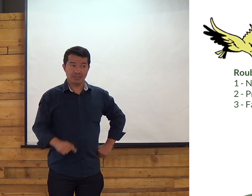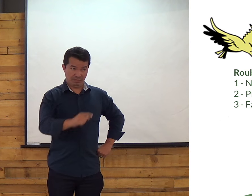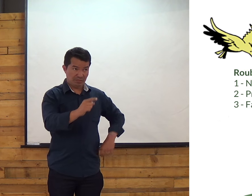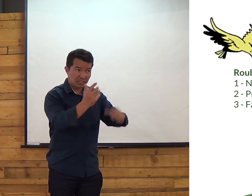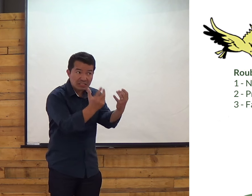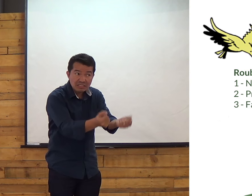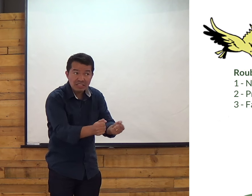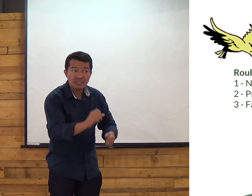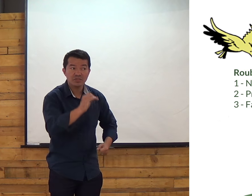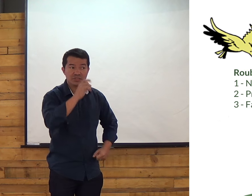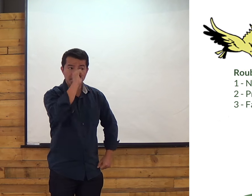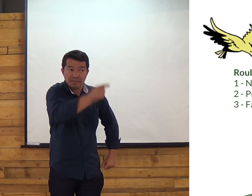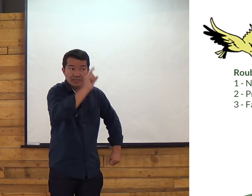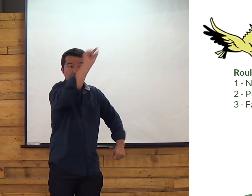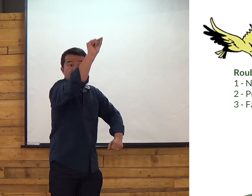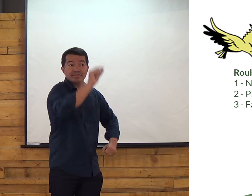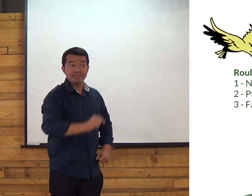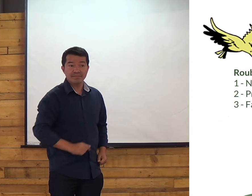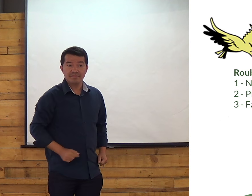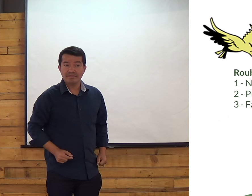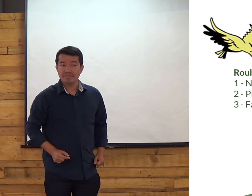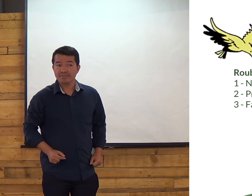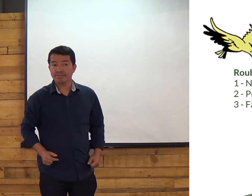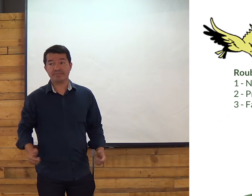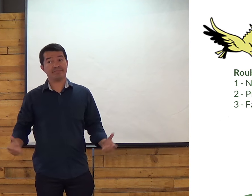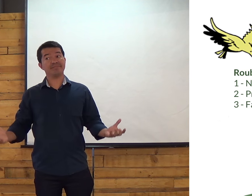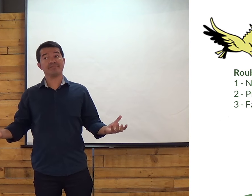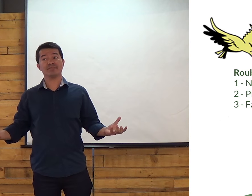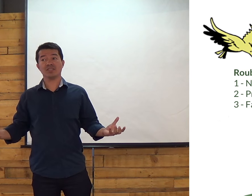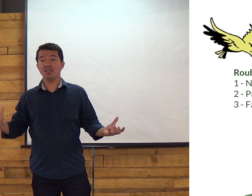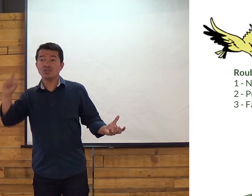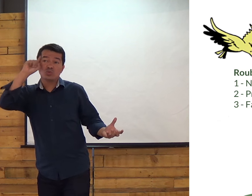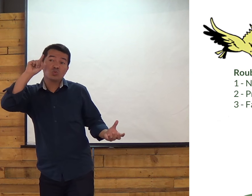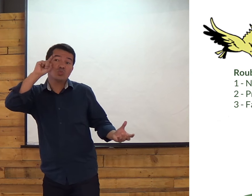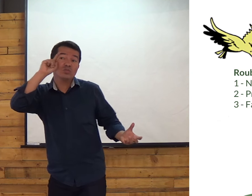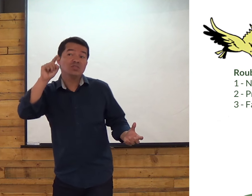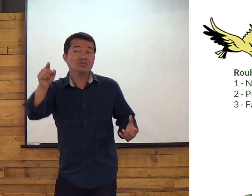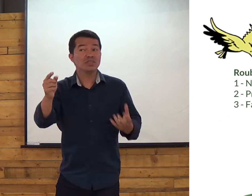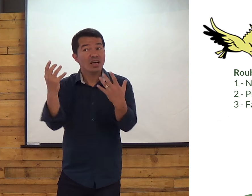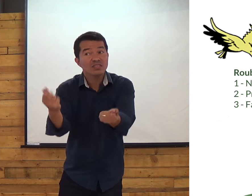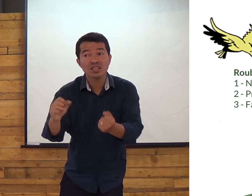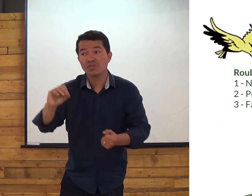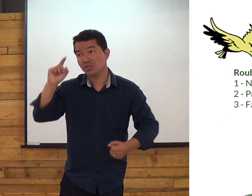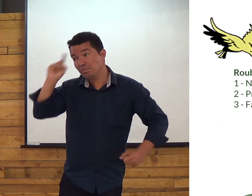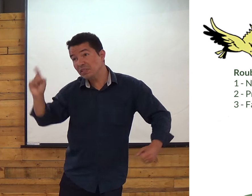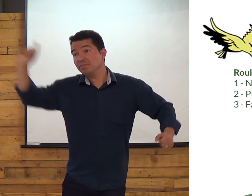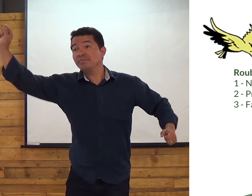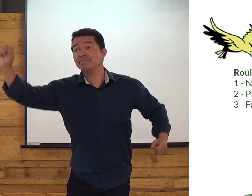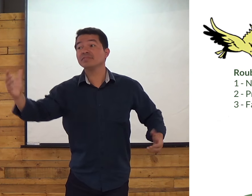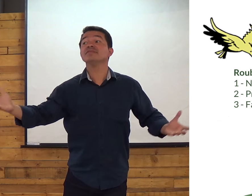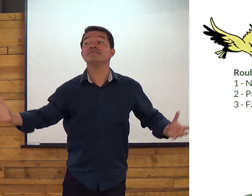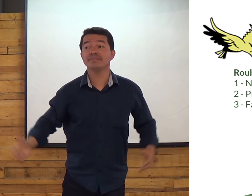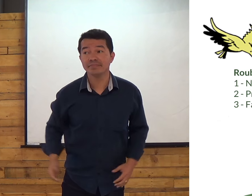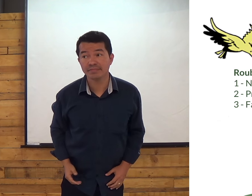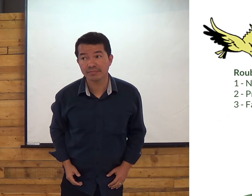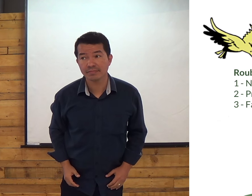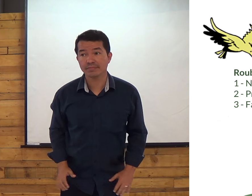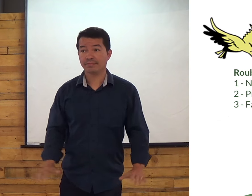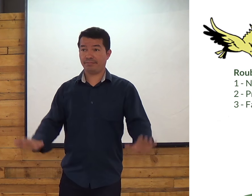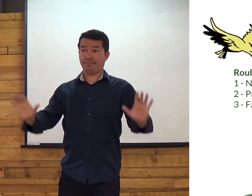Você deseja isso? Mandar esse pássaro embora? Todos os dias, o que você tem feito? Mandado